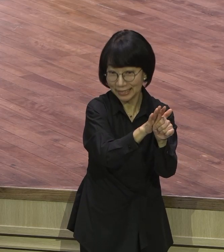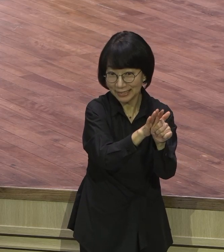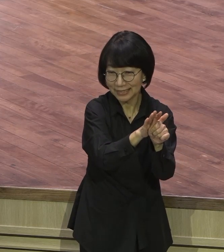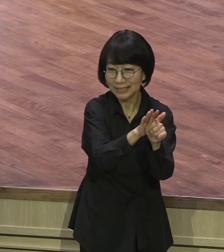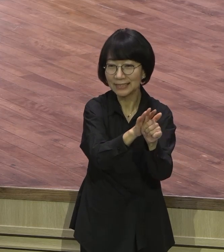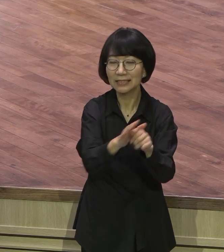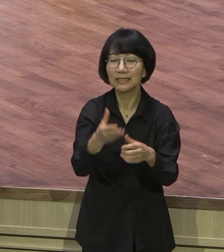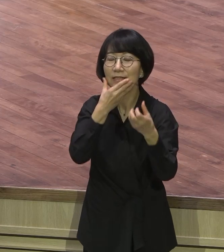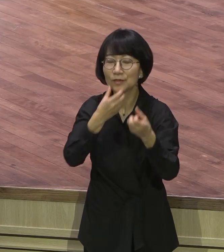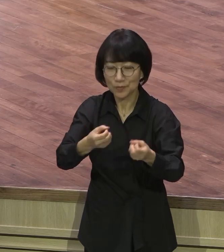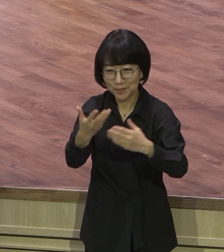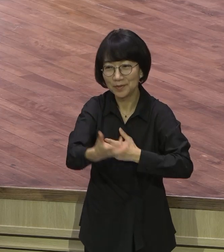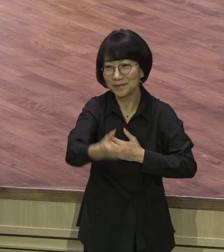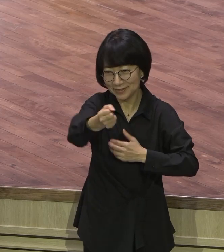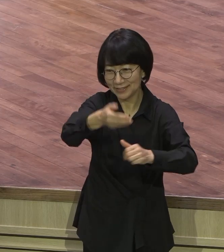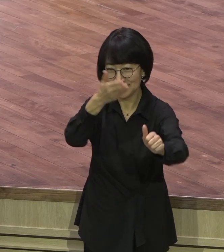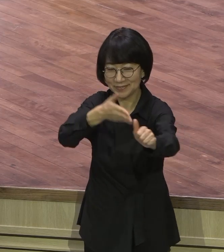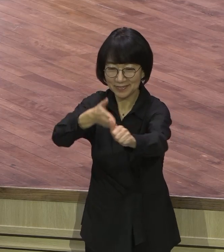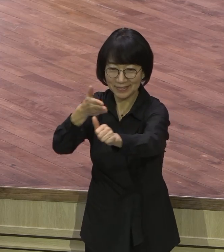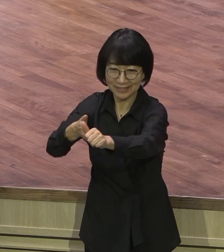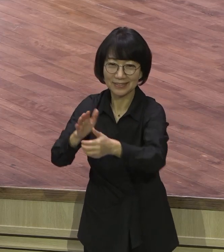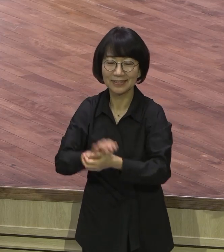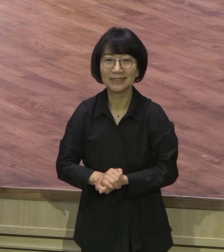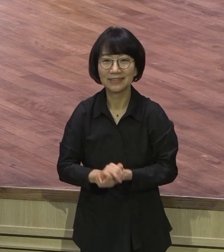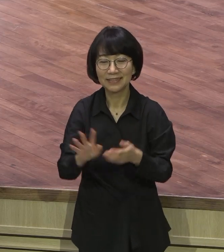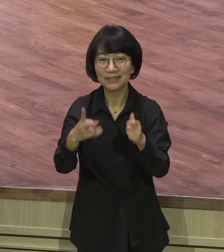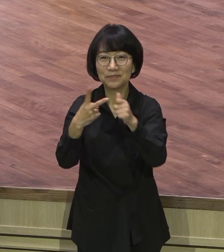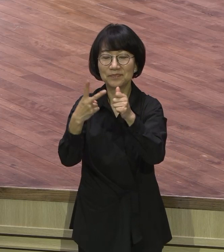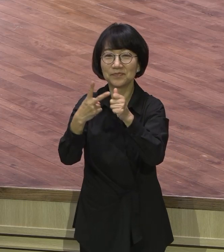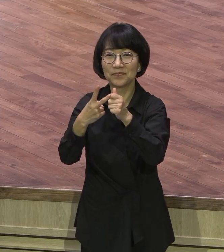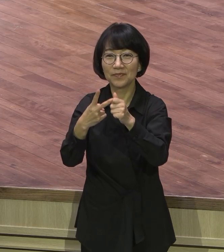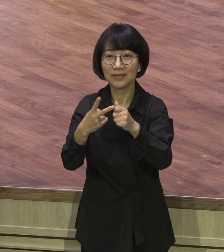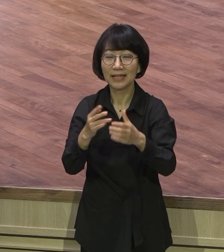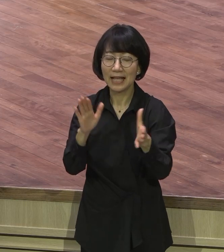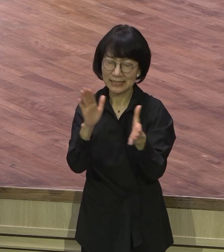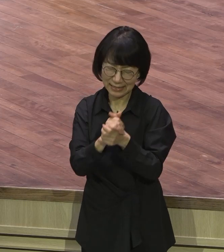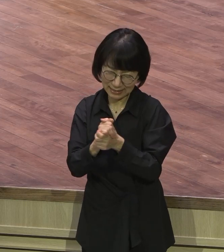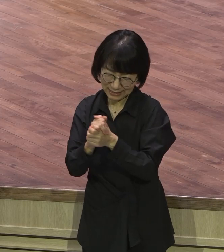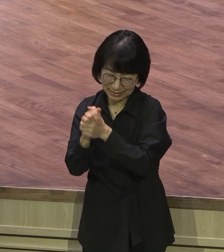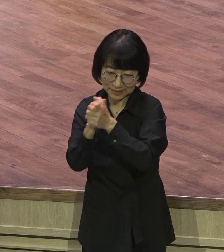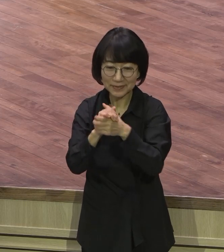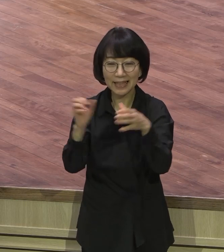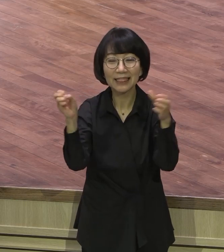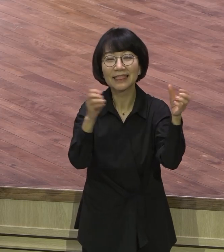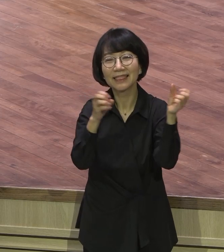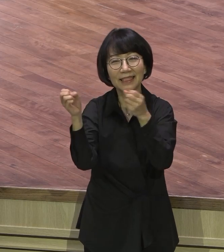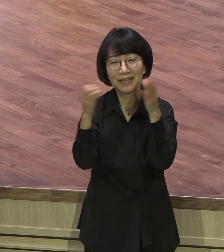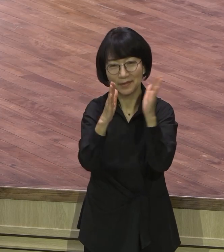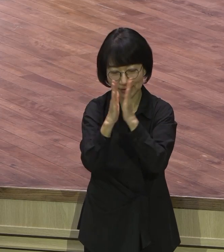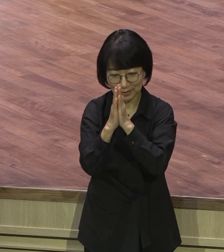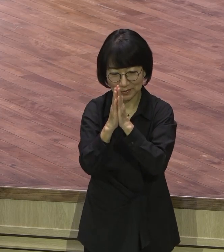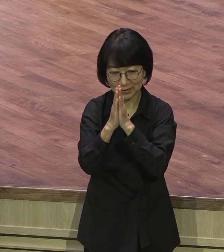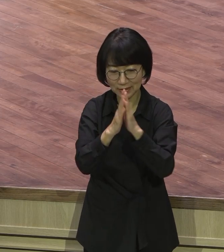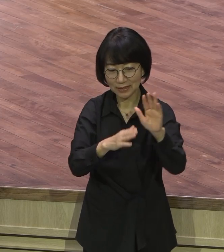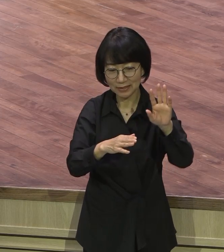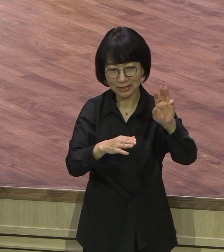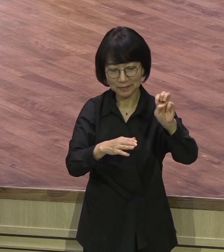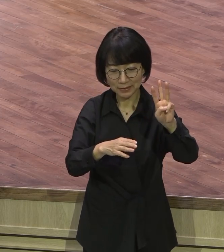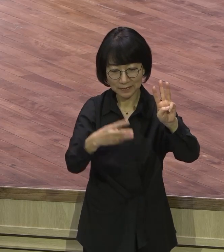축포를 누리시기를 바랍니다. 두 번째로 친밀한 대화 기도입니다. 7절입니다.